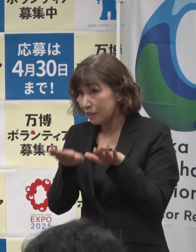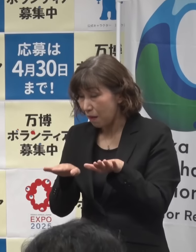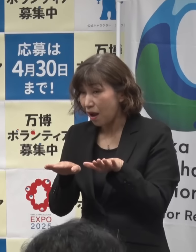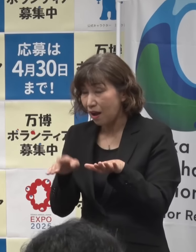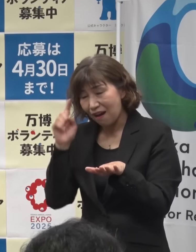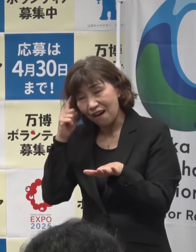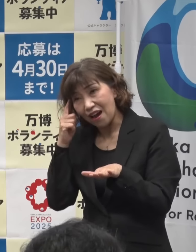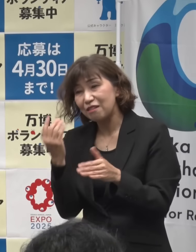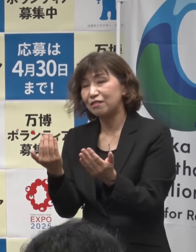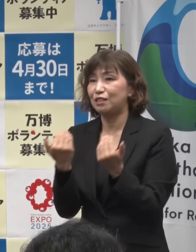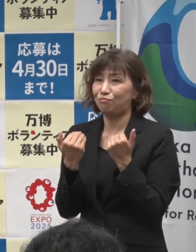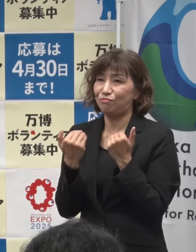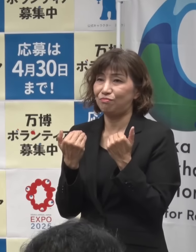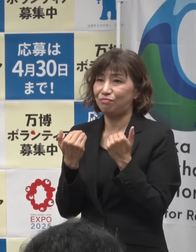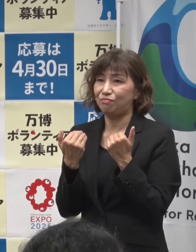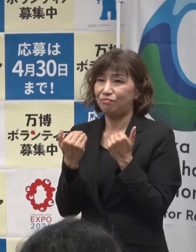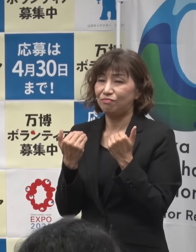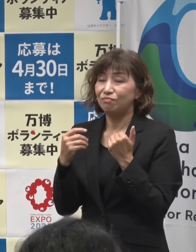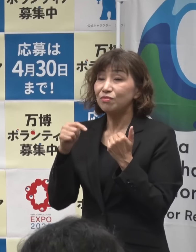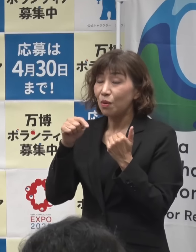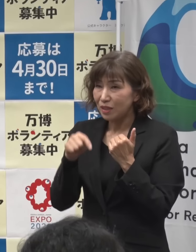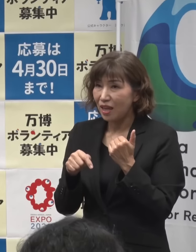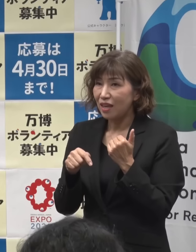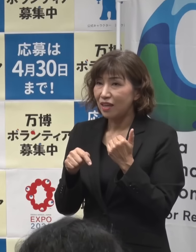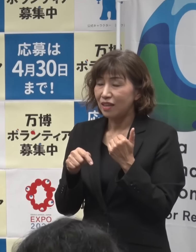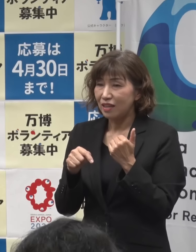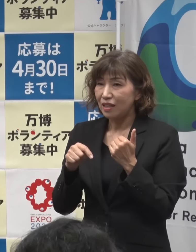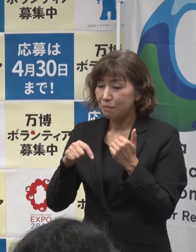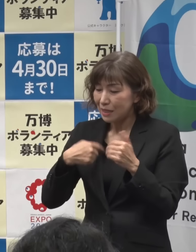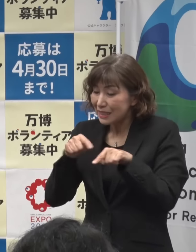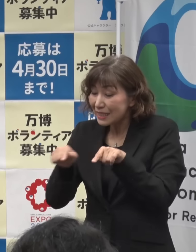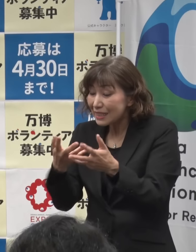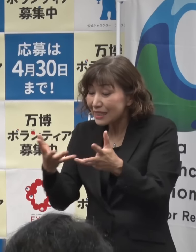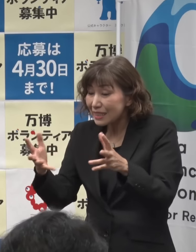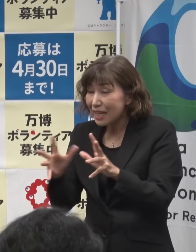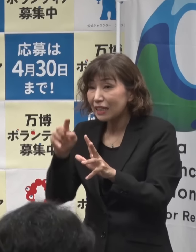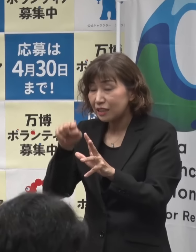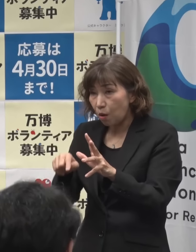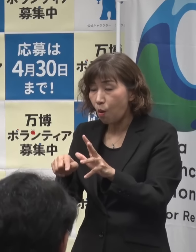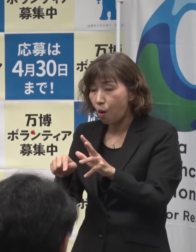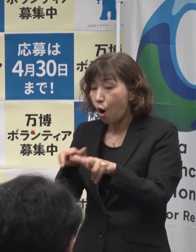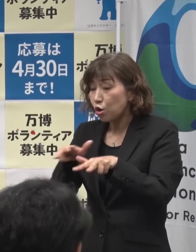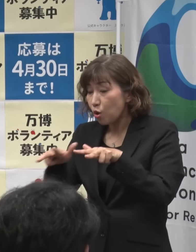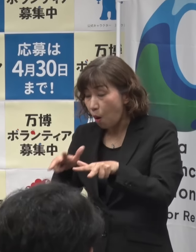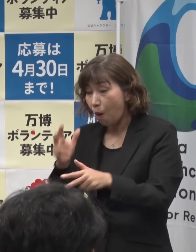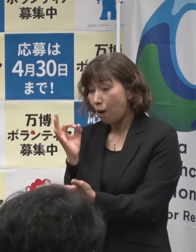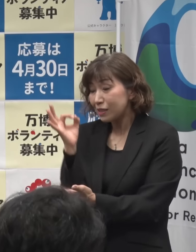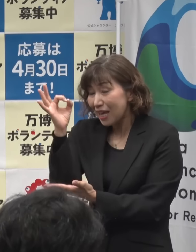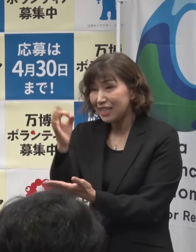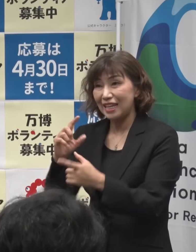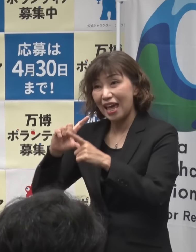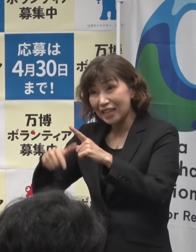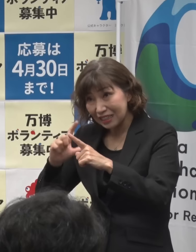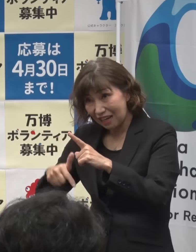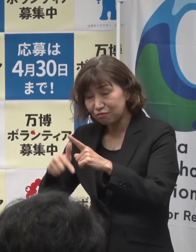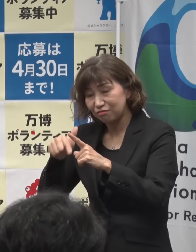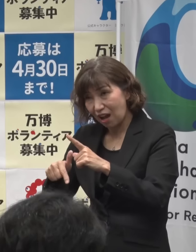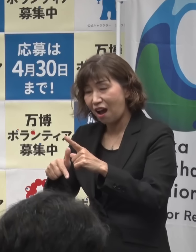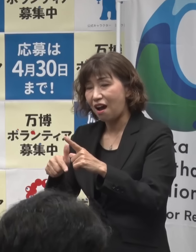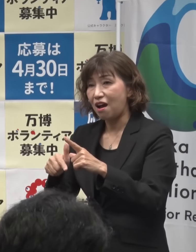なのでそれを防ぐためにまずはその自治体の行財政改革、これやるのは当然だと思います。その上